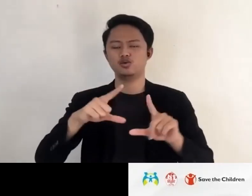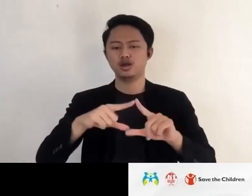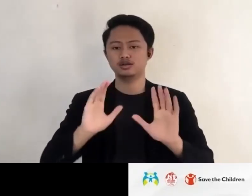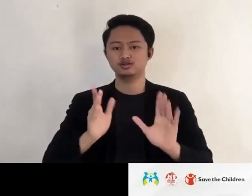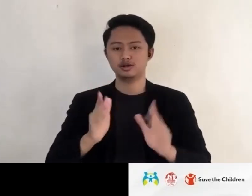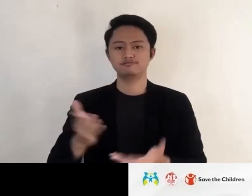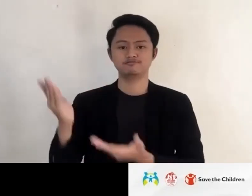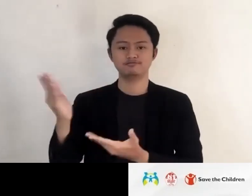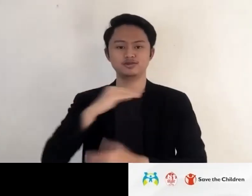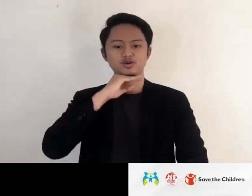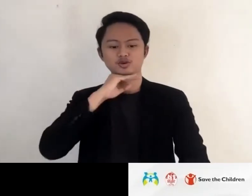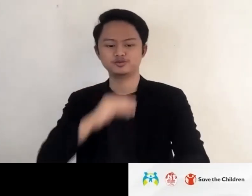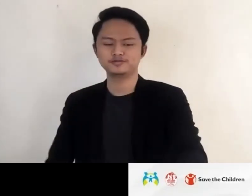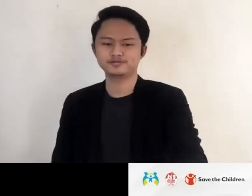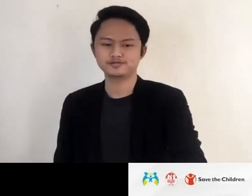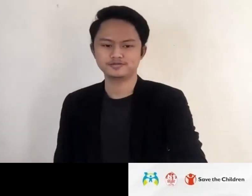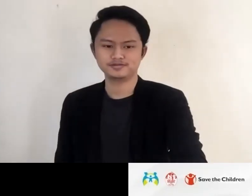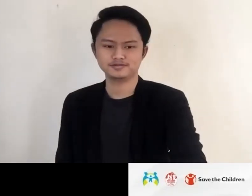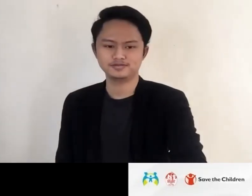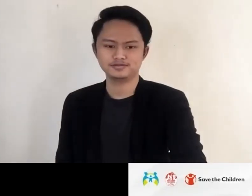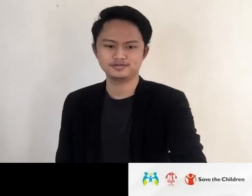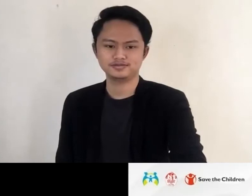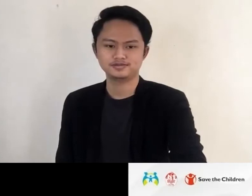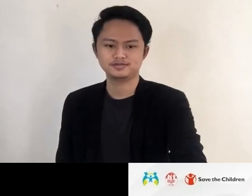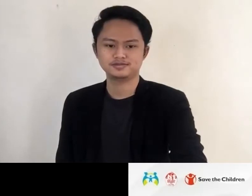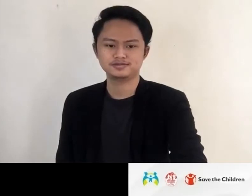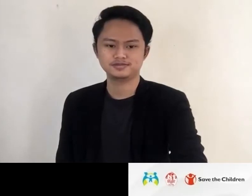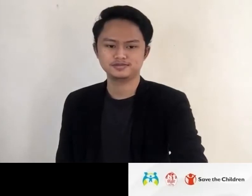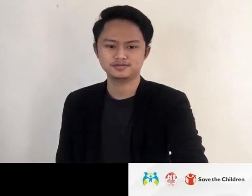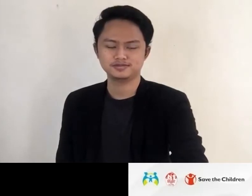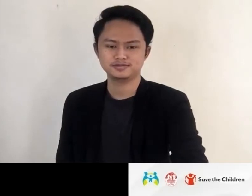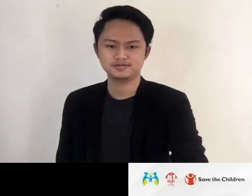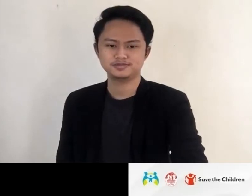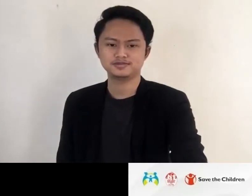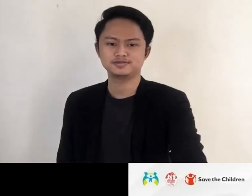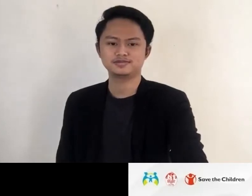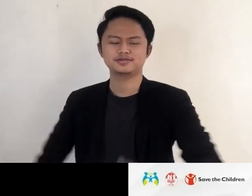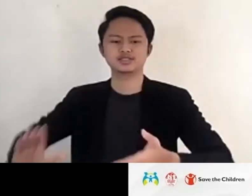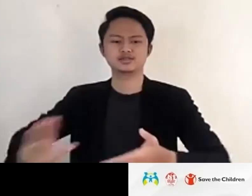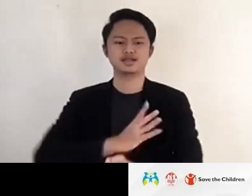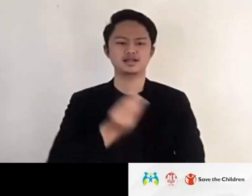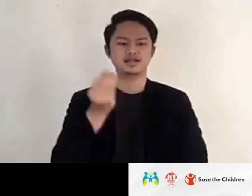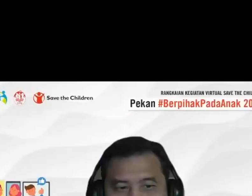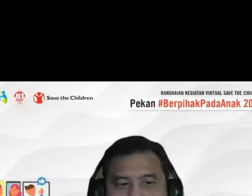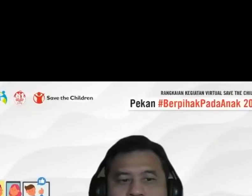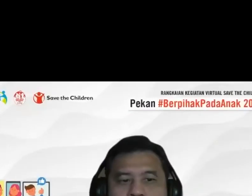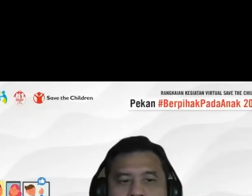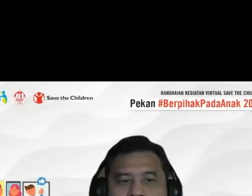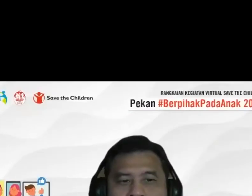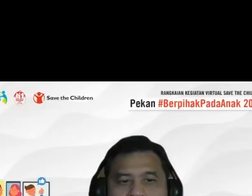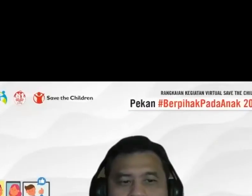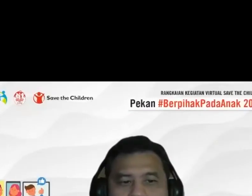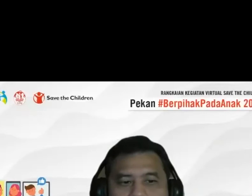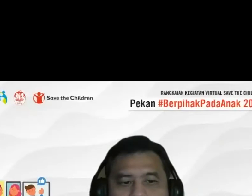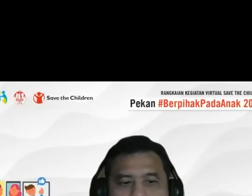Oke, kita tahan dulu sedikit untuk memberikan, saya ingin langsung memberikan kesempatan pada Pak Erwin, penyerahan